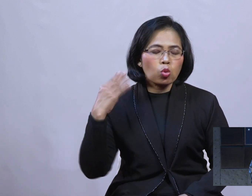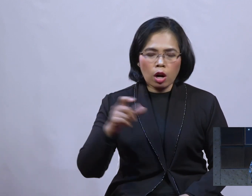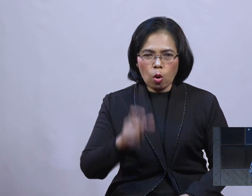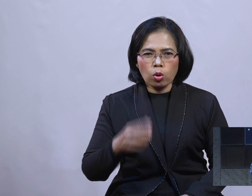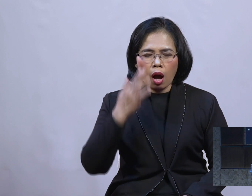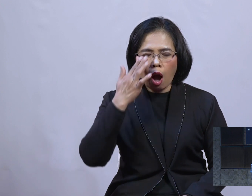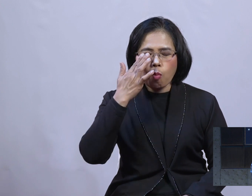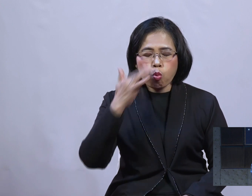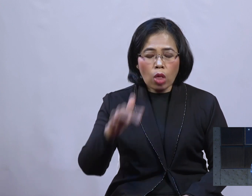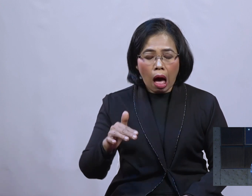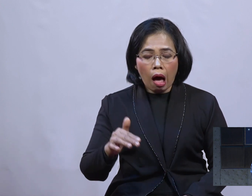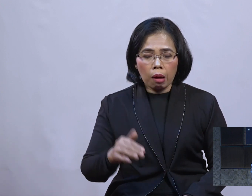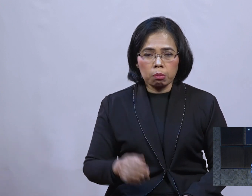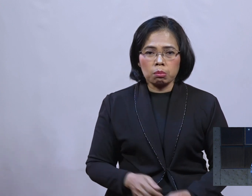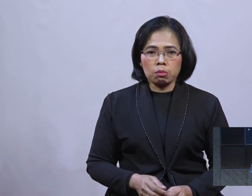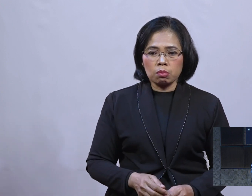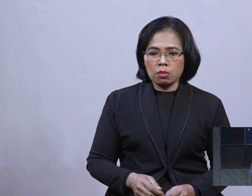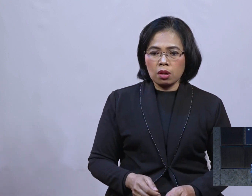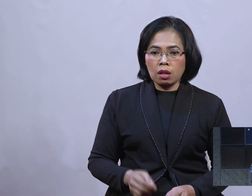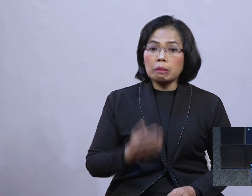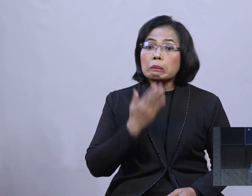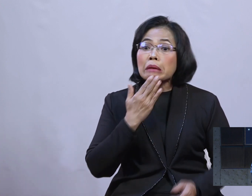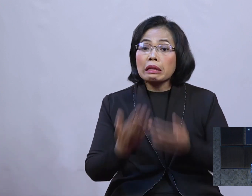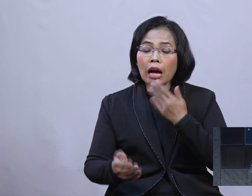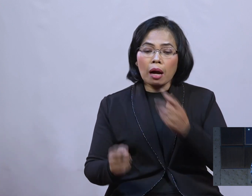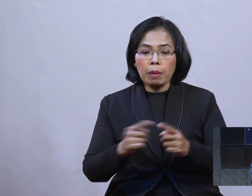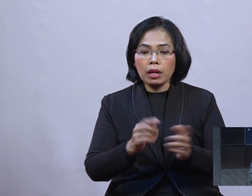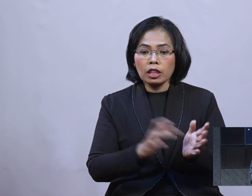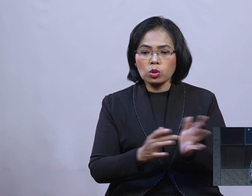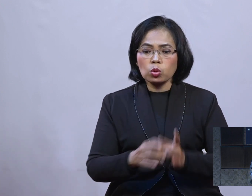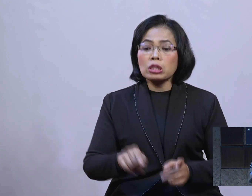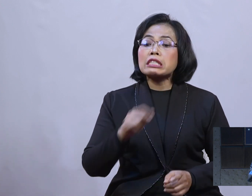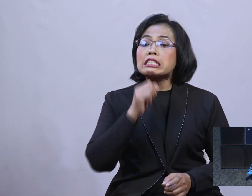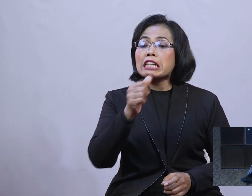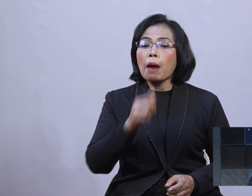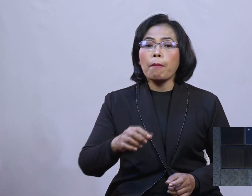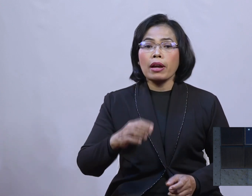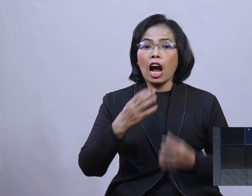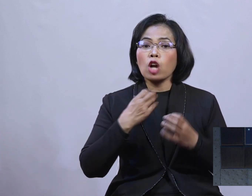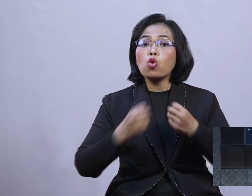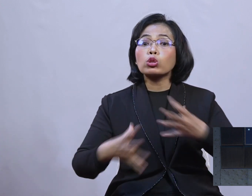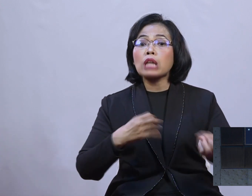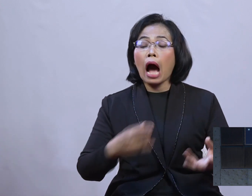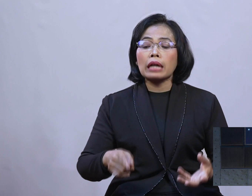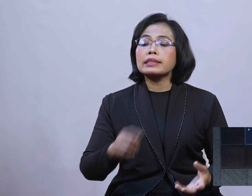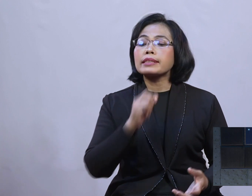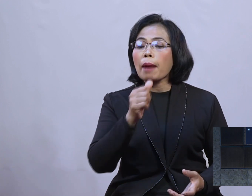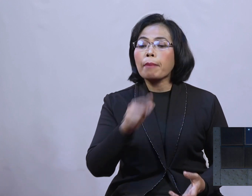Hai yang masih berdebat dengan murid-murid yang lain gila ke siapa yang lebih terbesar dalam kerajaan sorga